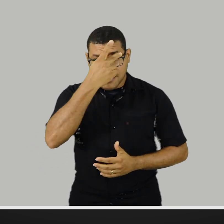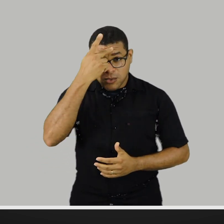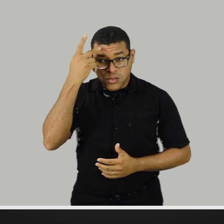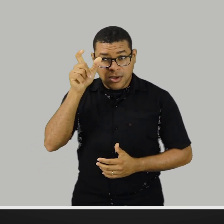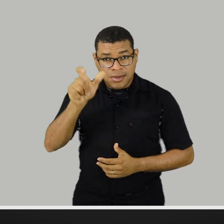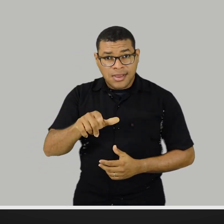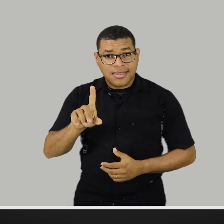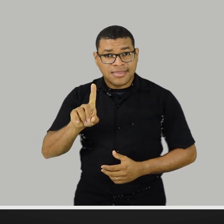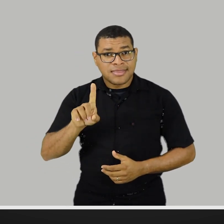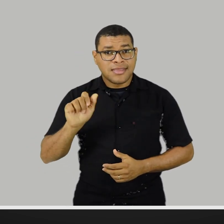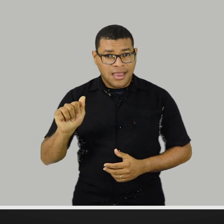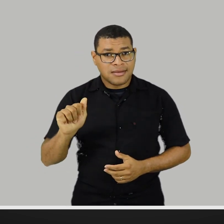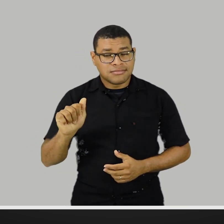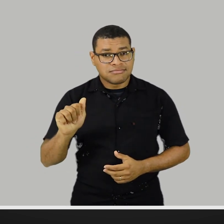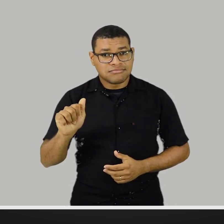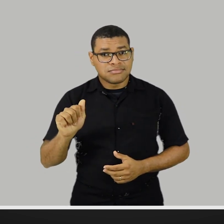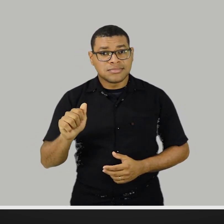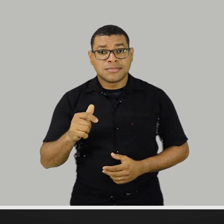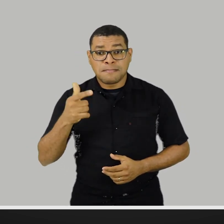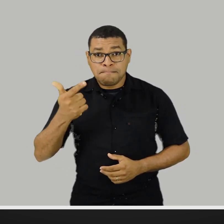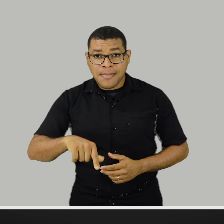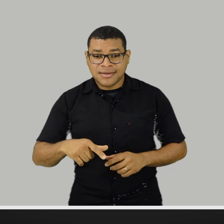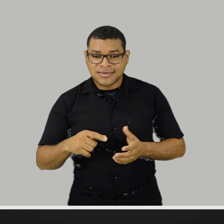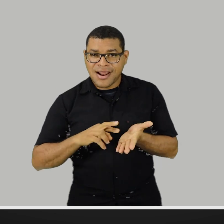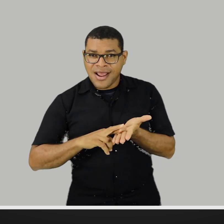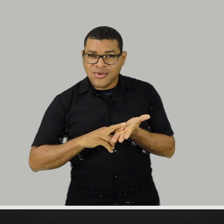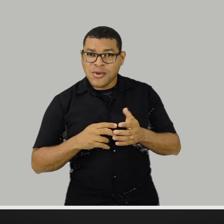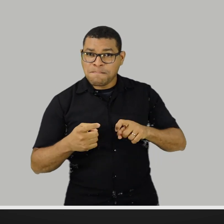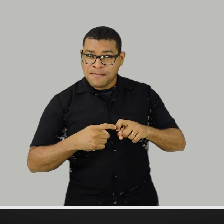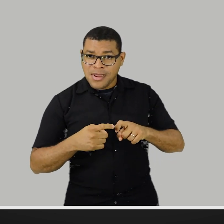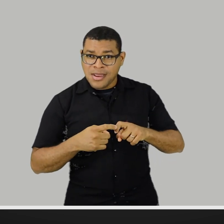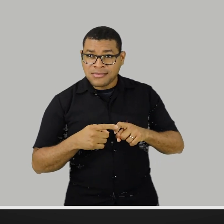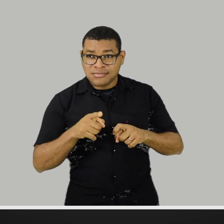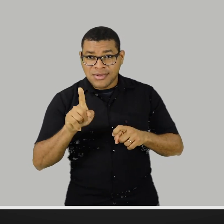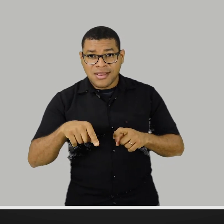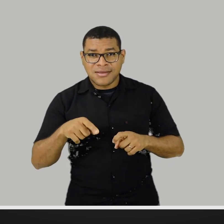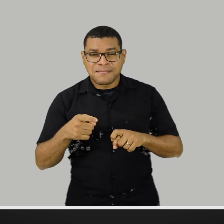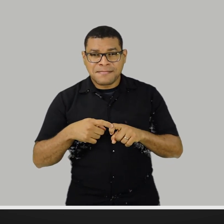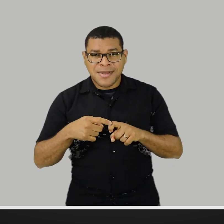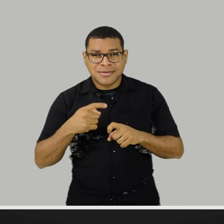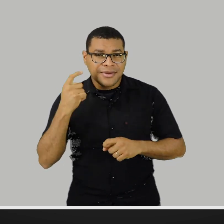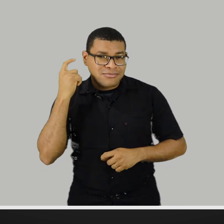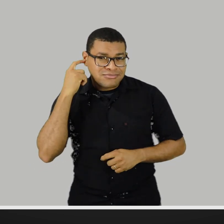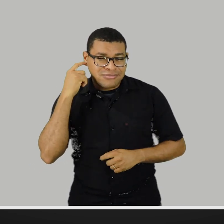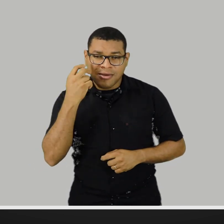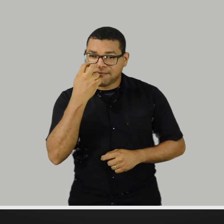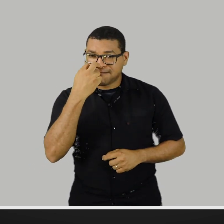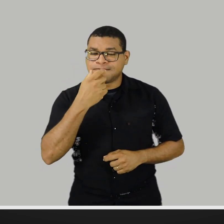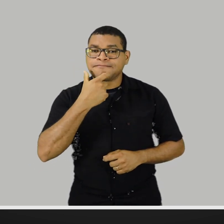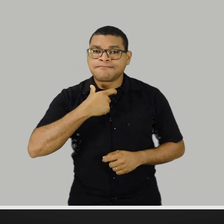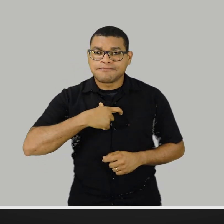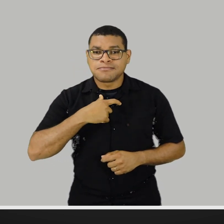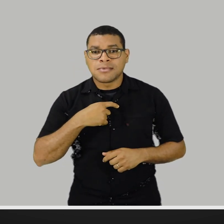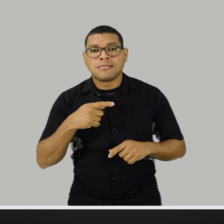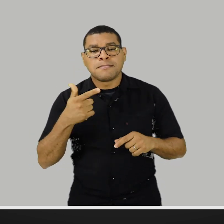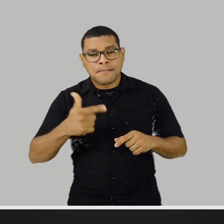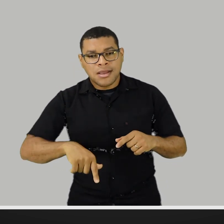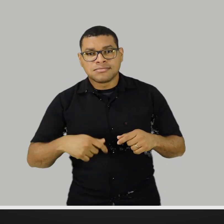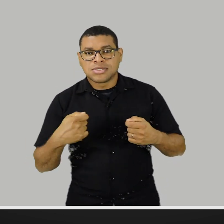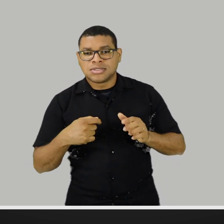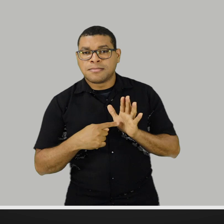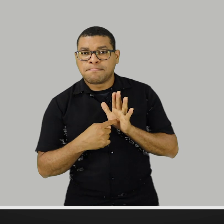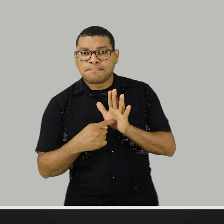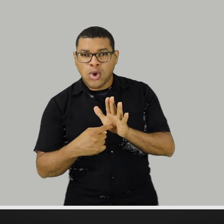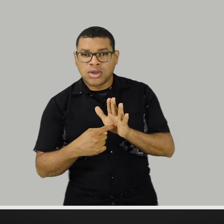além do laudo médico assinado pelo otorrinolaringologista deve ser apresentado também exame de